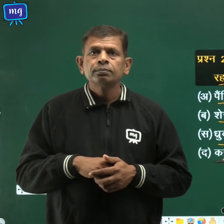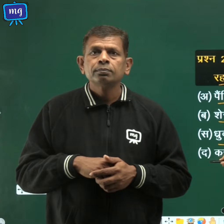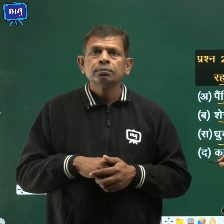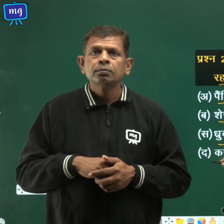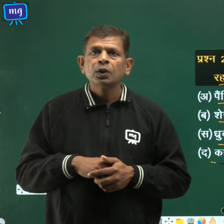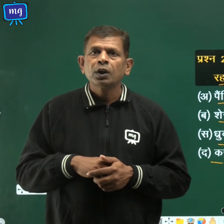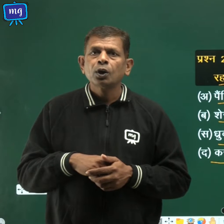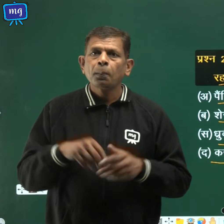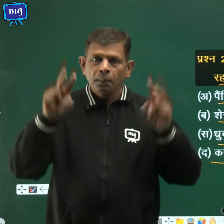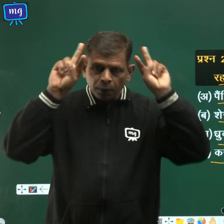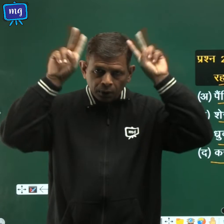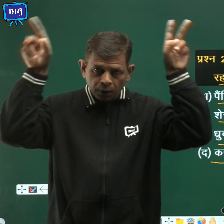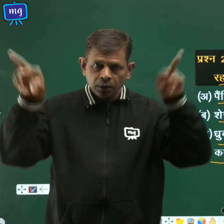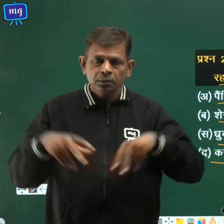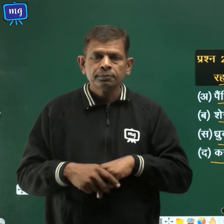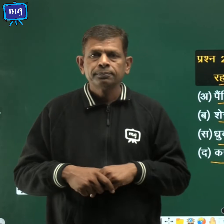कस्तूरी मृग।